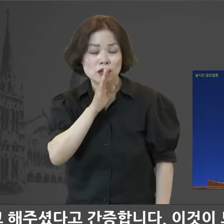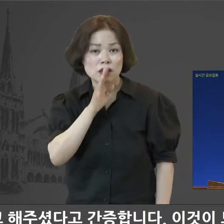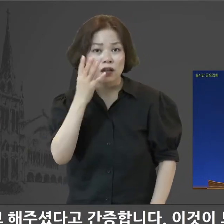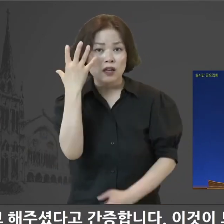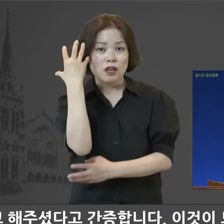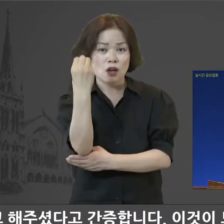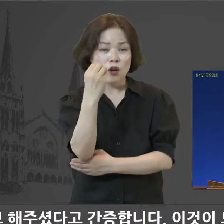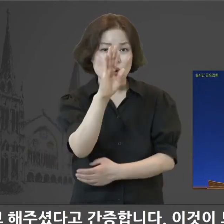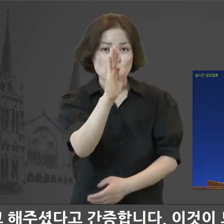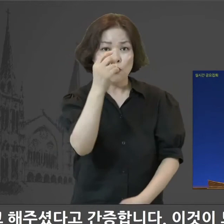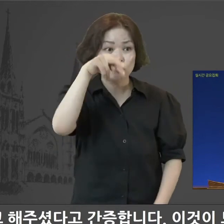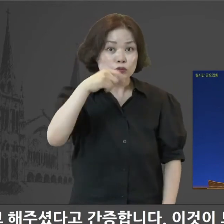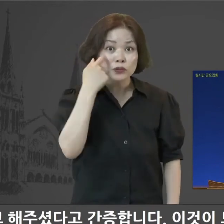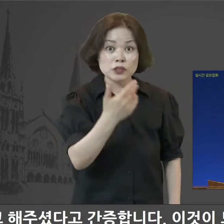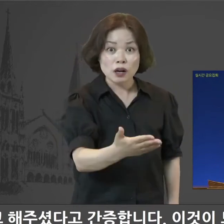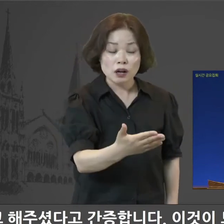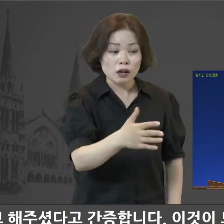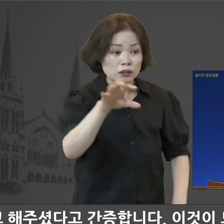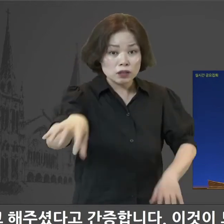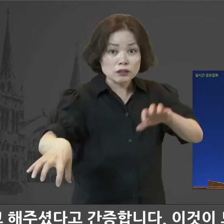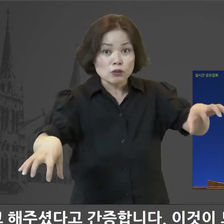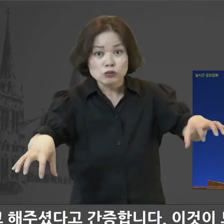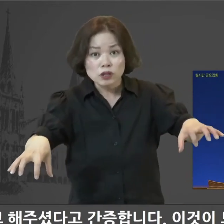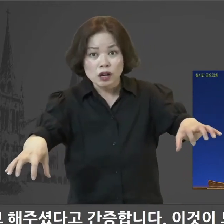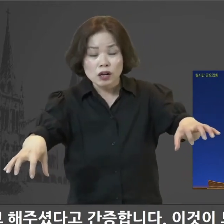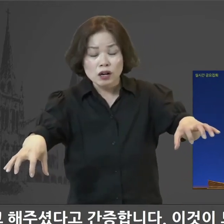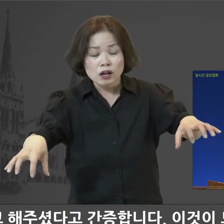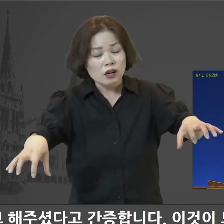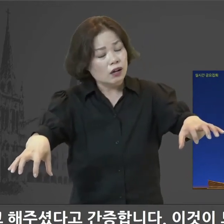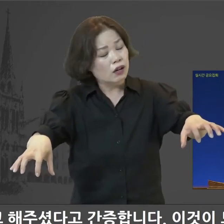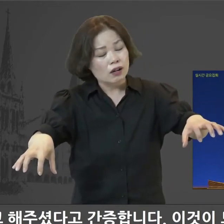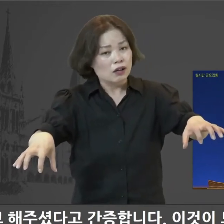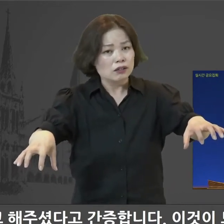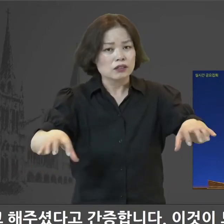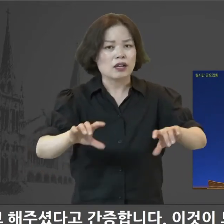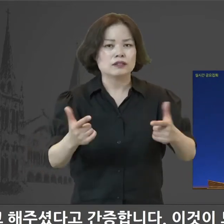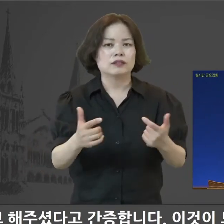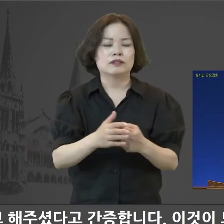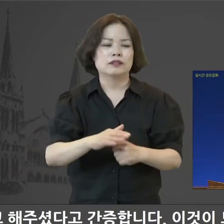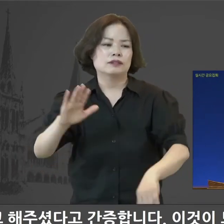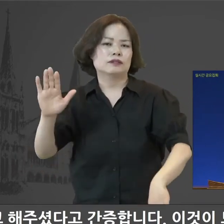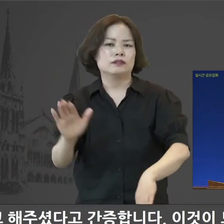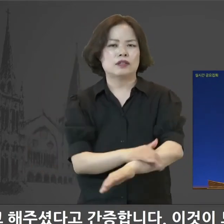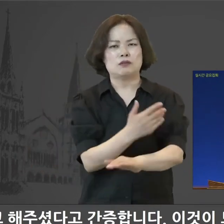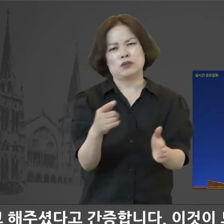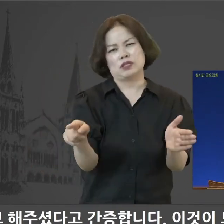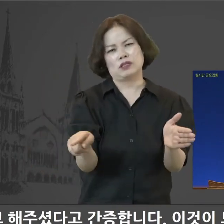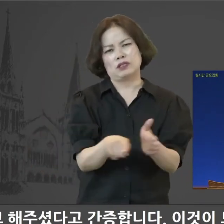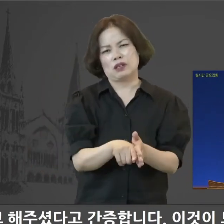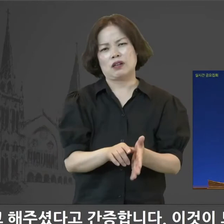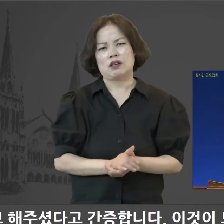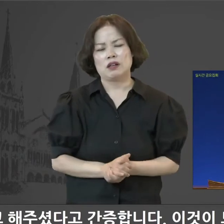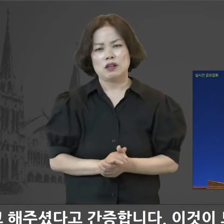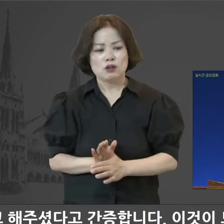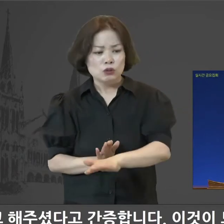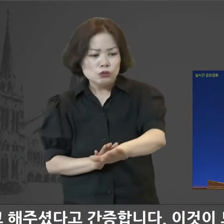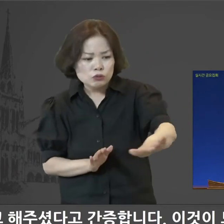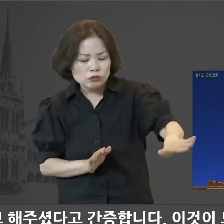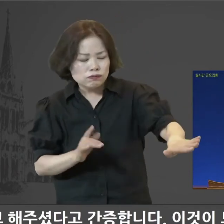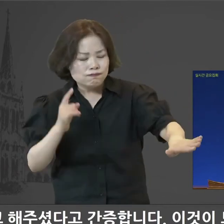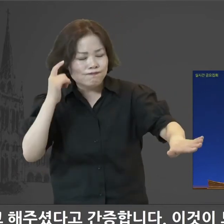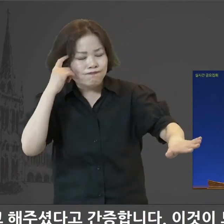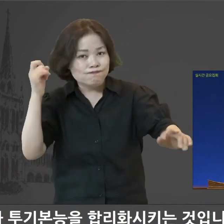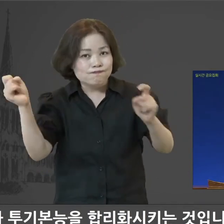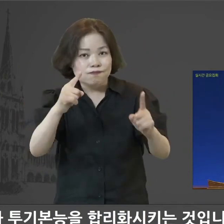그것은 좌냐 우냐, 진보냐 보수냐의 문제가 아니라 그냥 잘못된 신앙일 뿐인 거예요. 우리가 정신 못